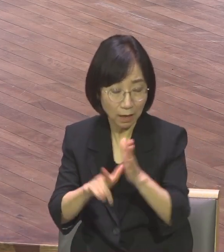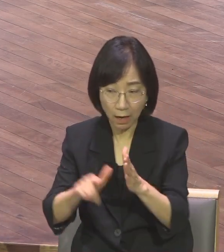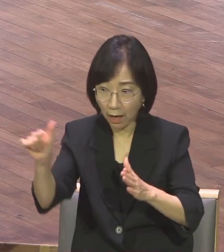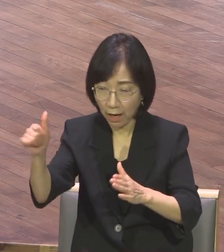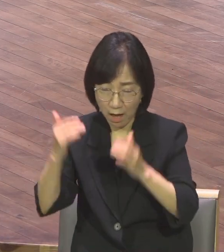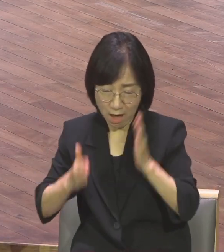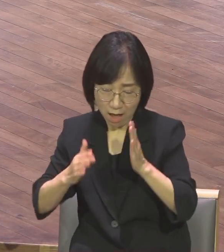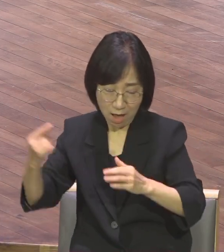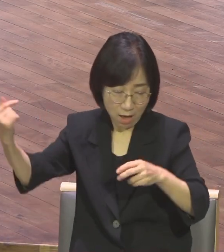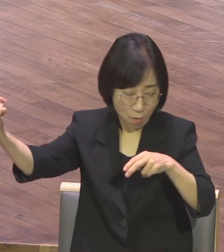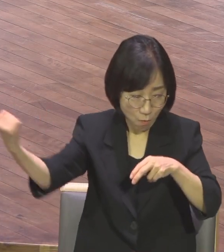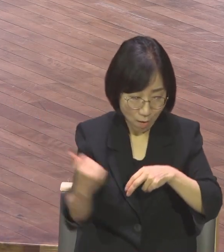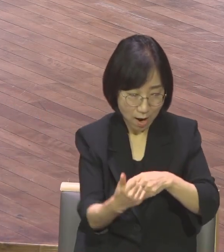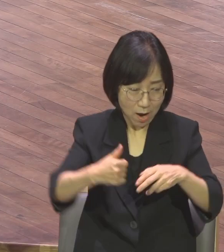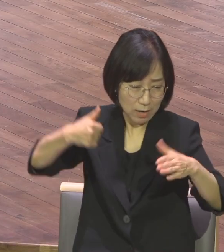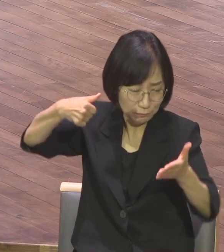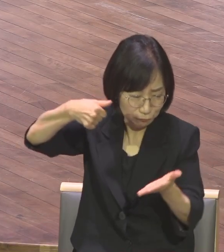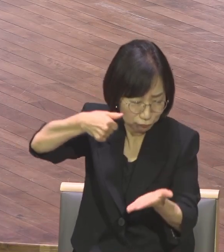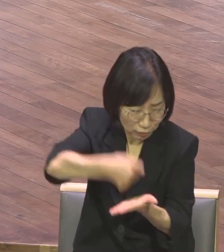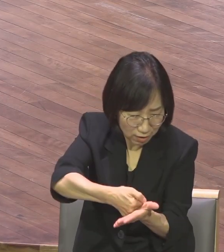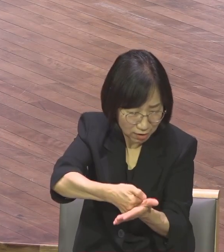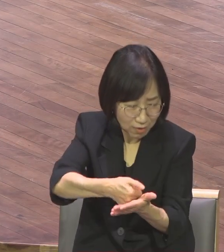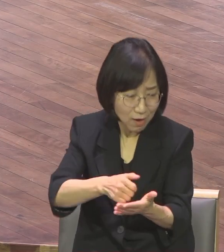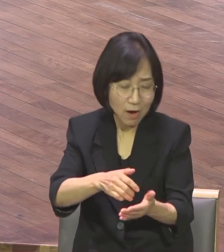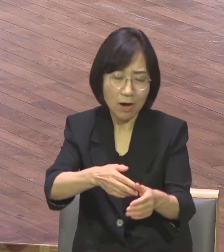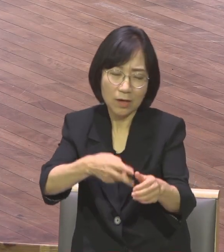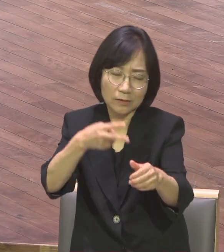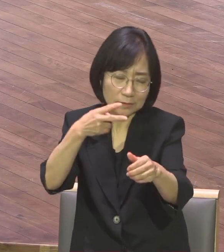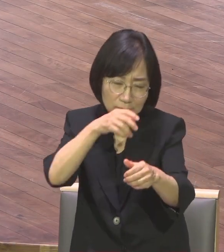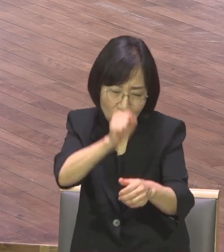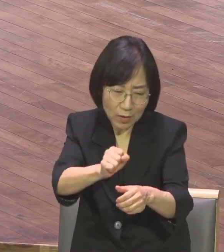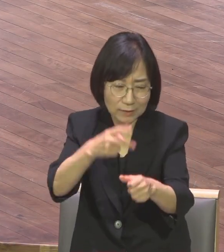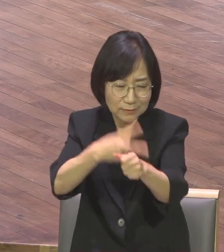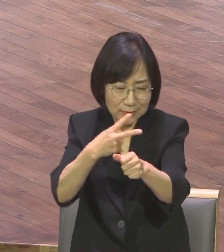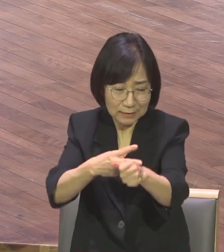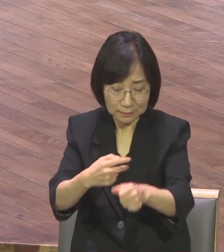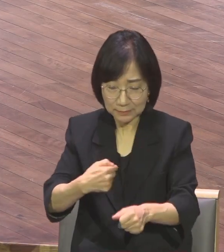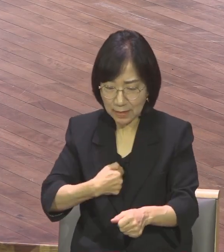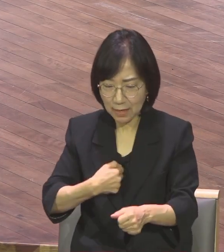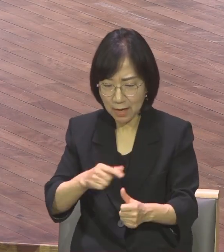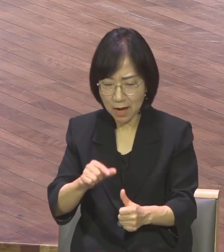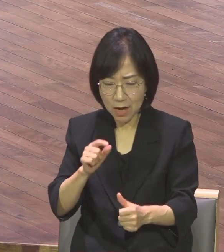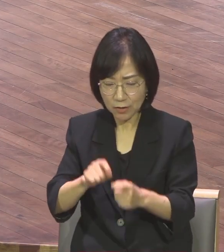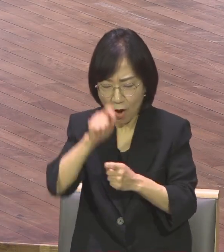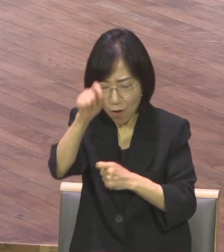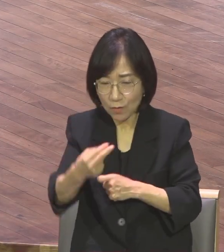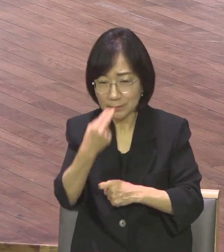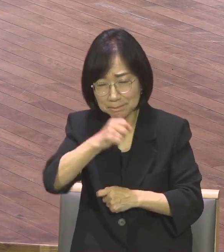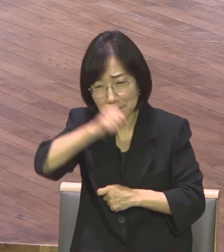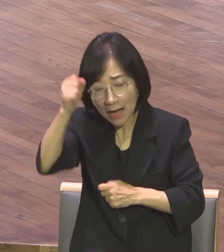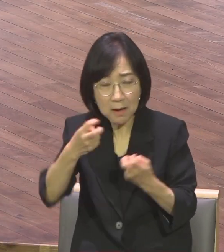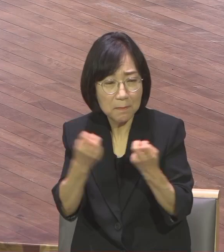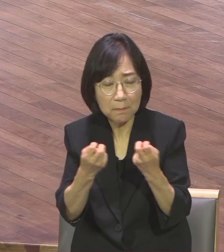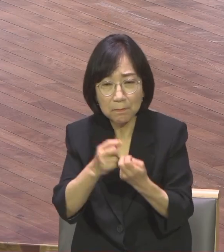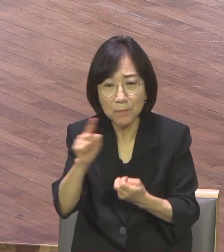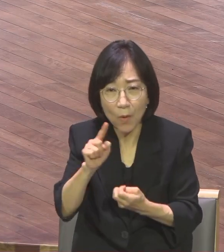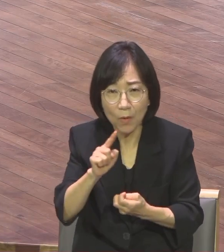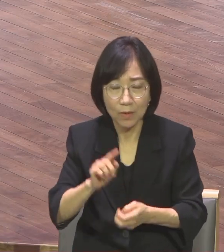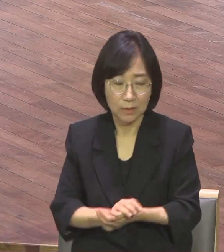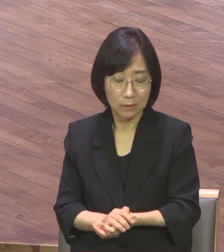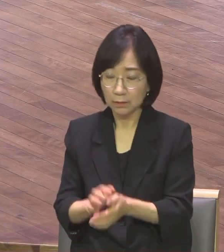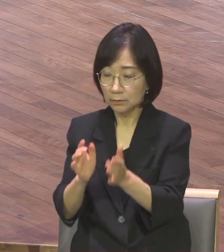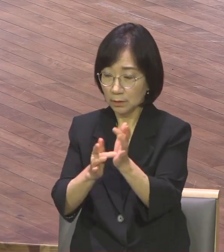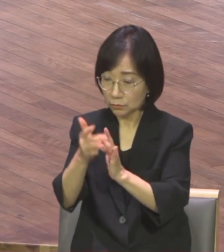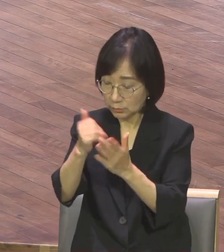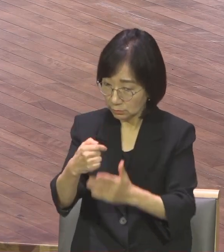한 사람이 달려와서 꿇어앉아 묻자오되 선한 선생님이여 내가 무엇을 하여야 영생을 얻으리이까? 예수께서 이르시되